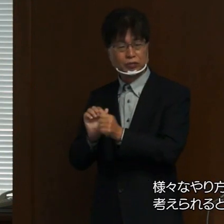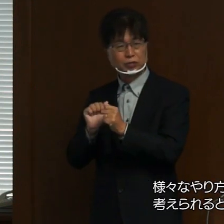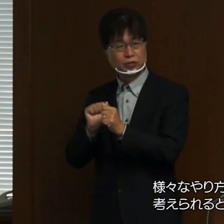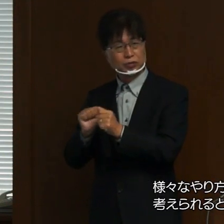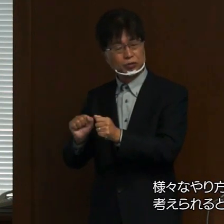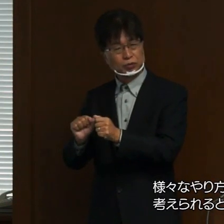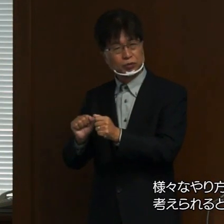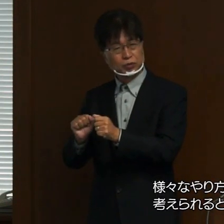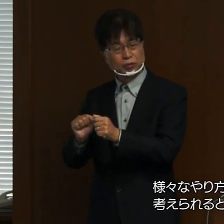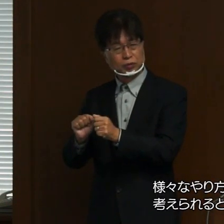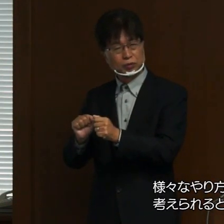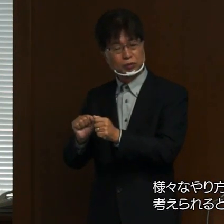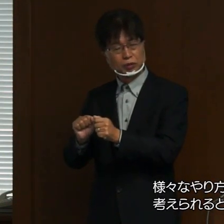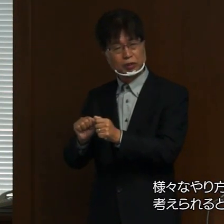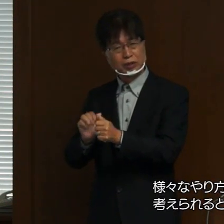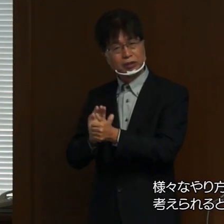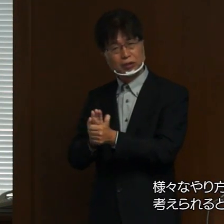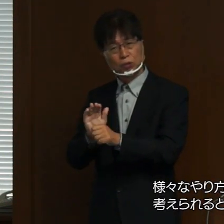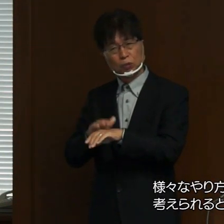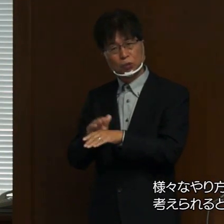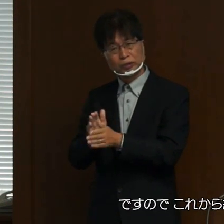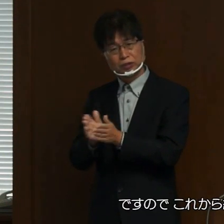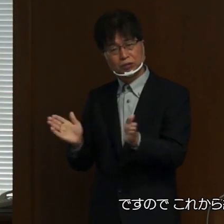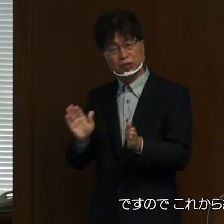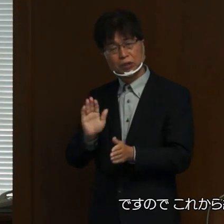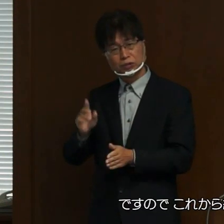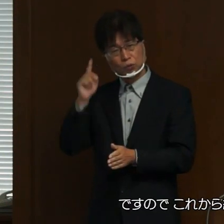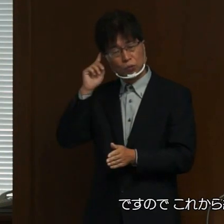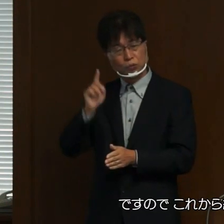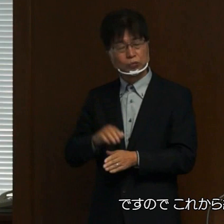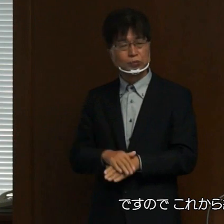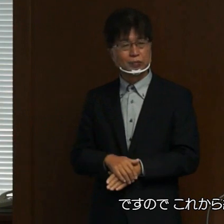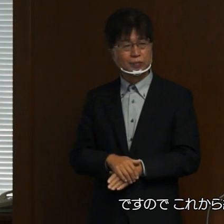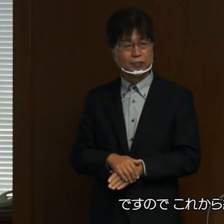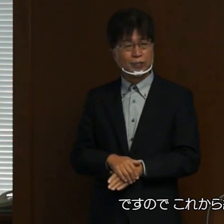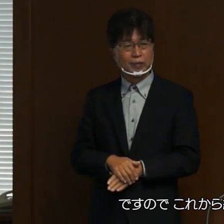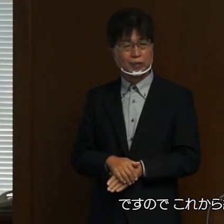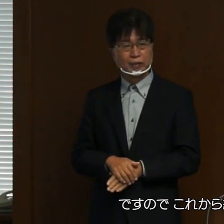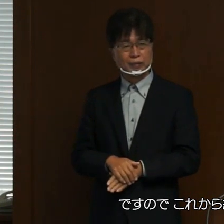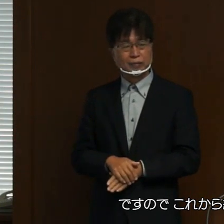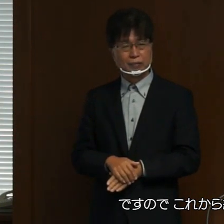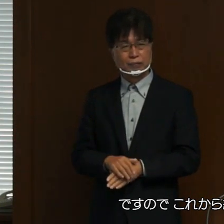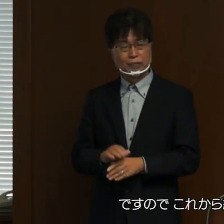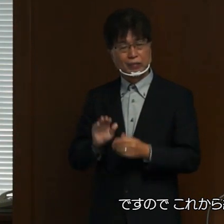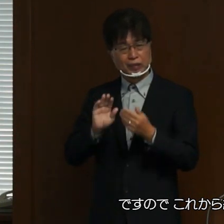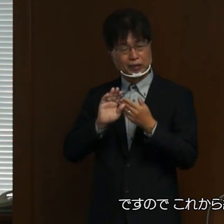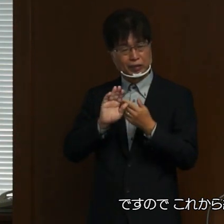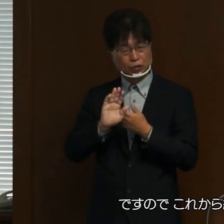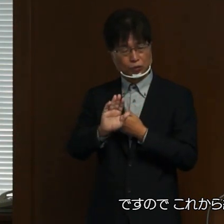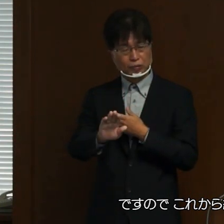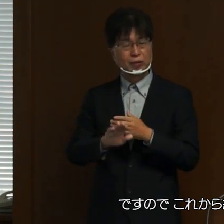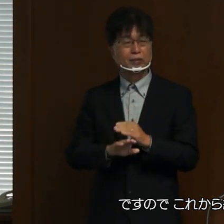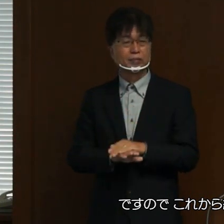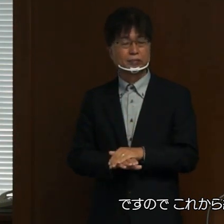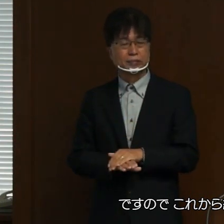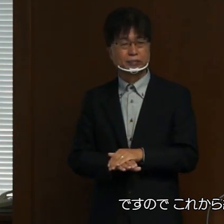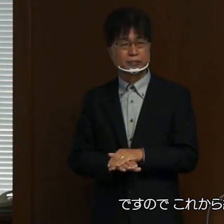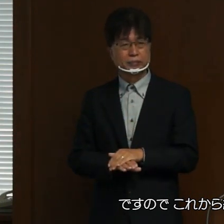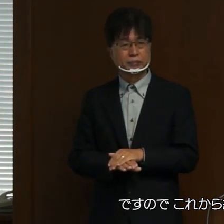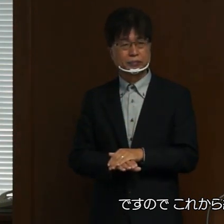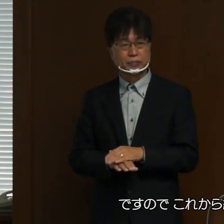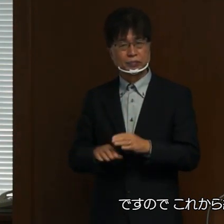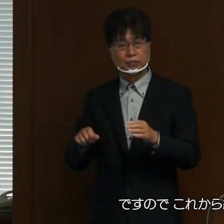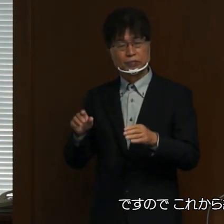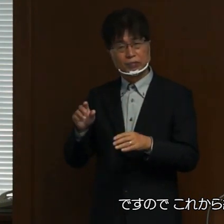まざまなやり方っていうのは考えられると思います。ですので、これからこの経